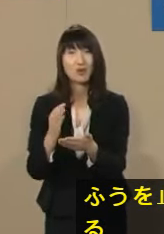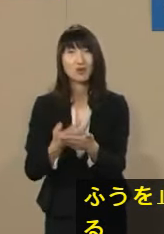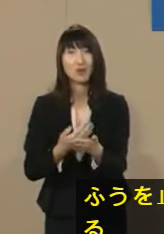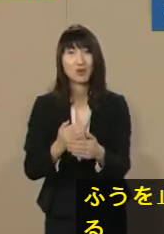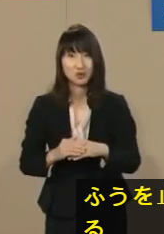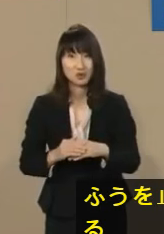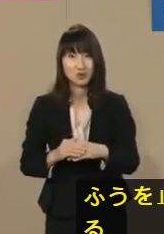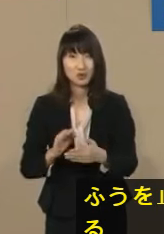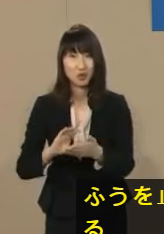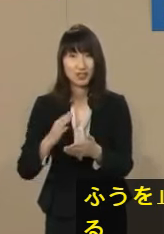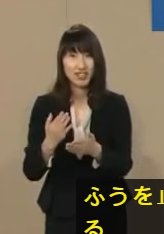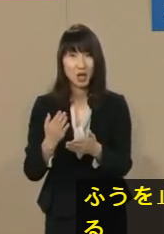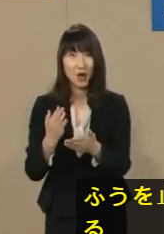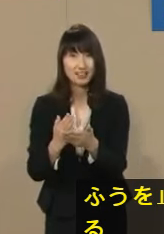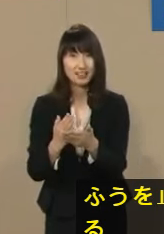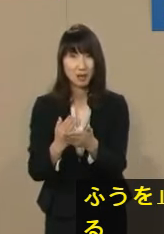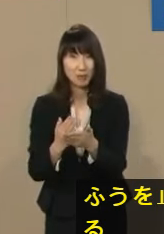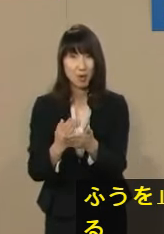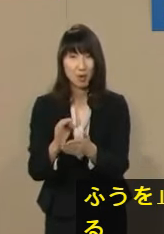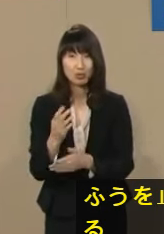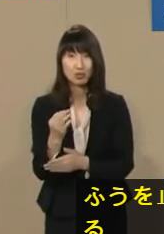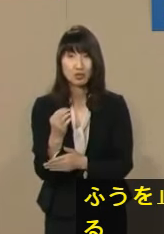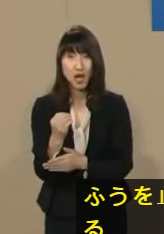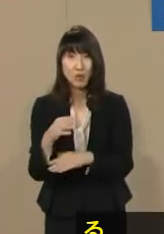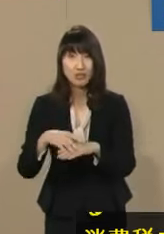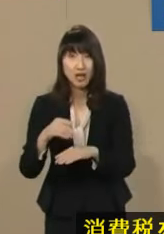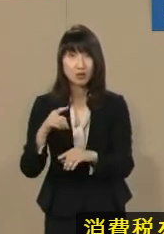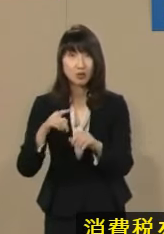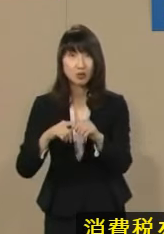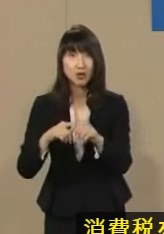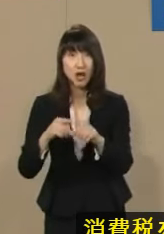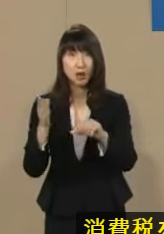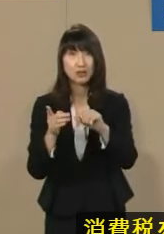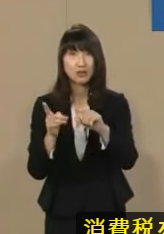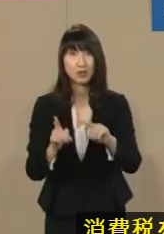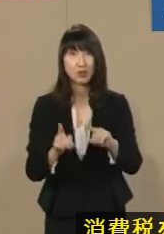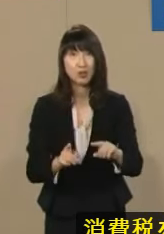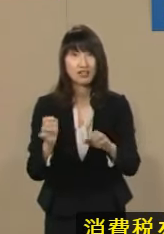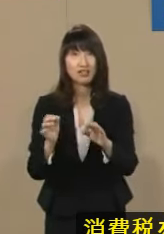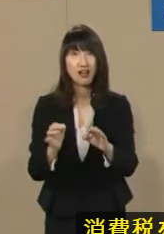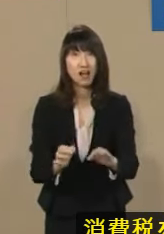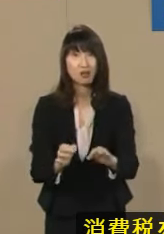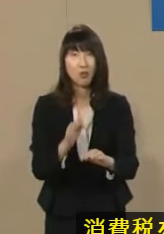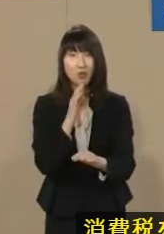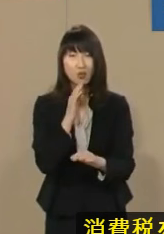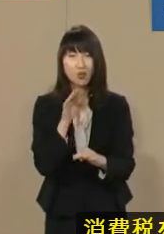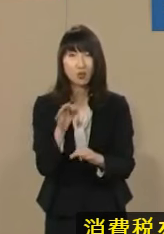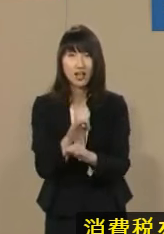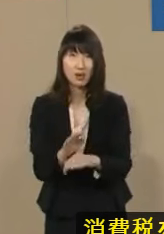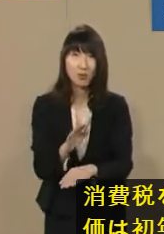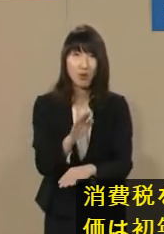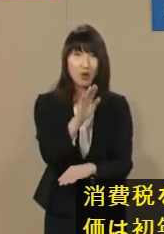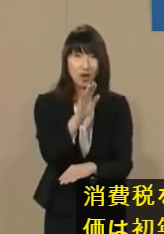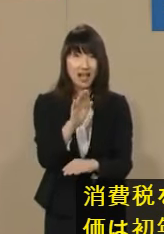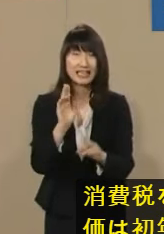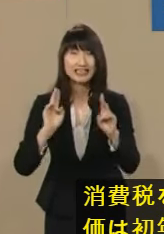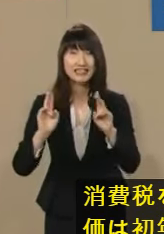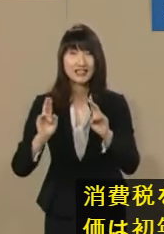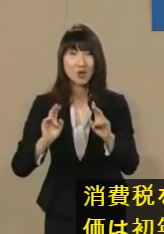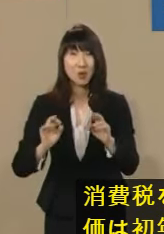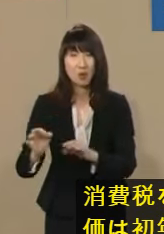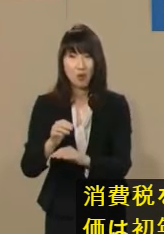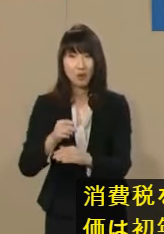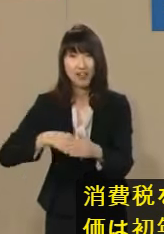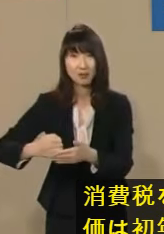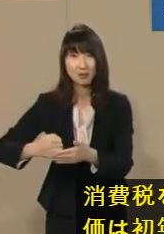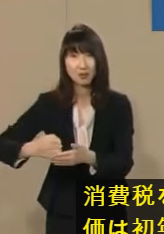税を廃止すれば物価は初年度 5% 下がる、本物の好景気がやってくるので、企業も内部留保を投資に